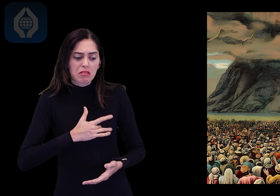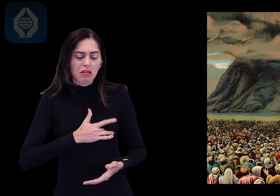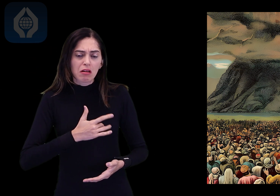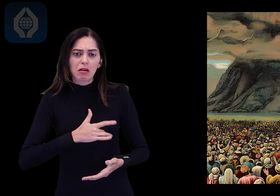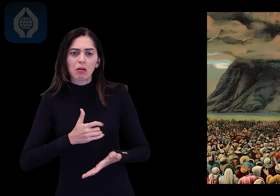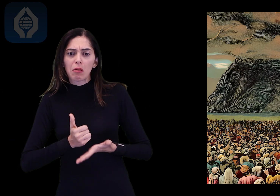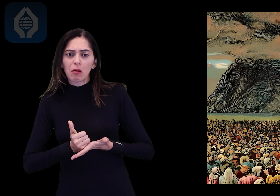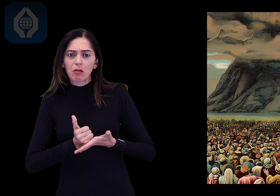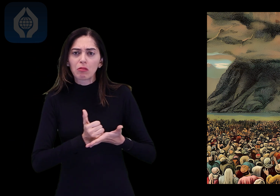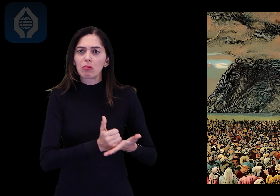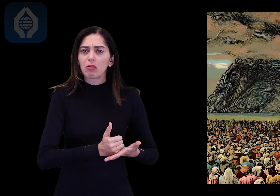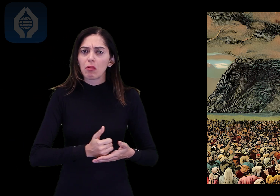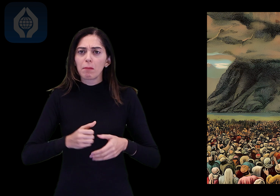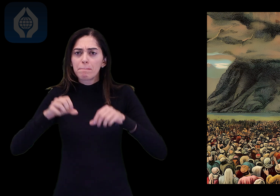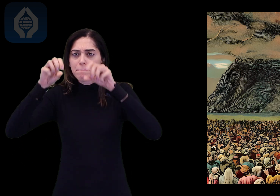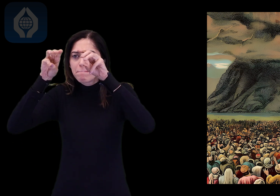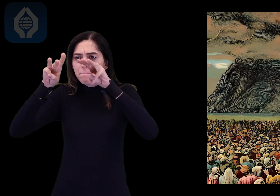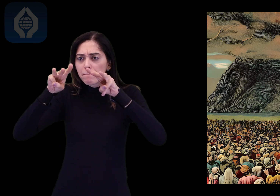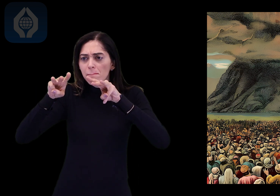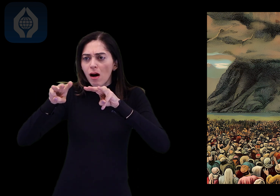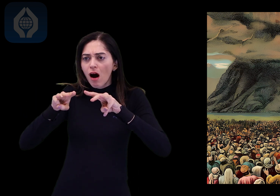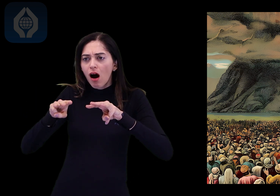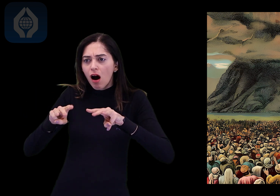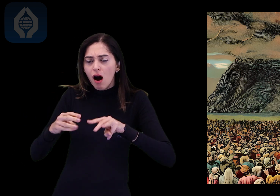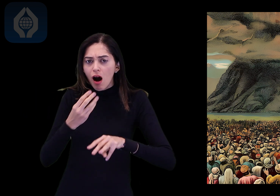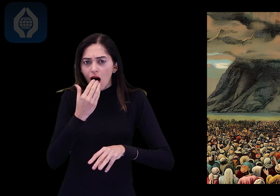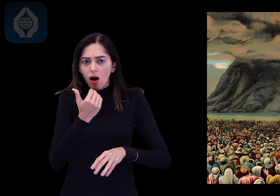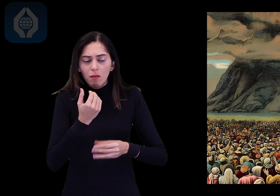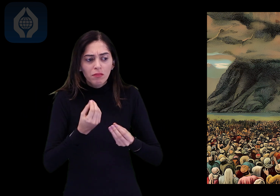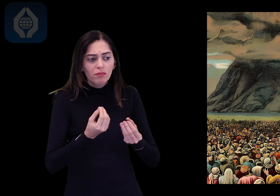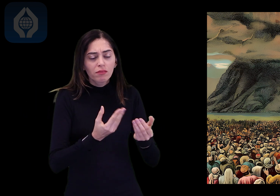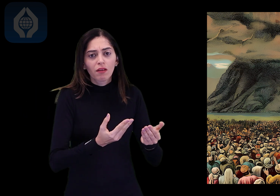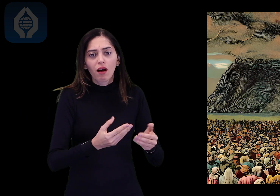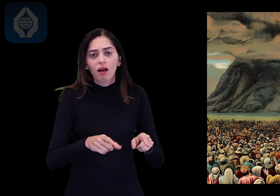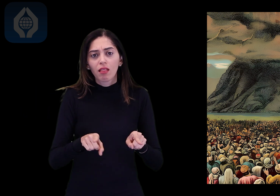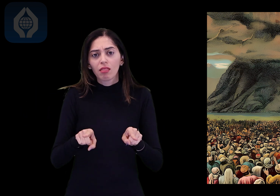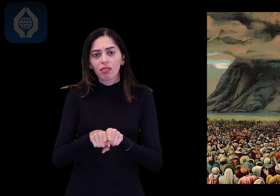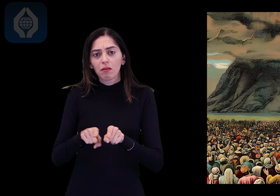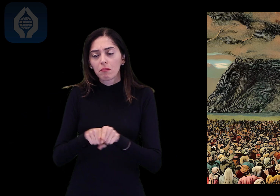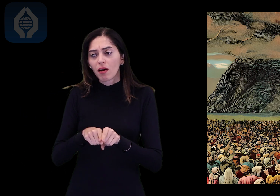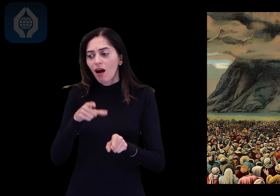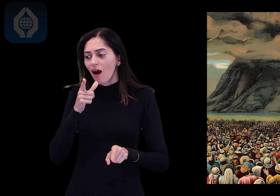necessitavam, providenciando-lhes fielmente o maná e a água no deserto.